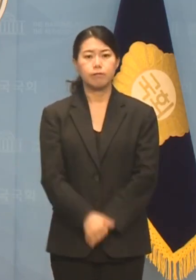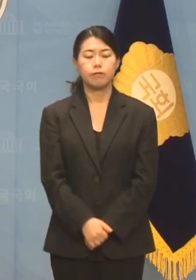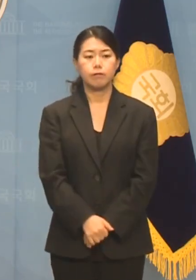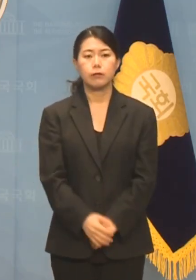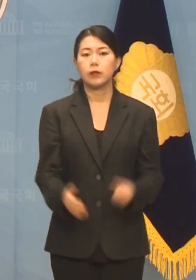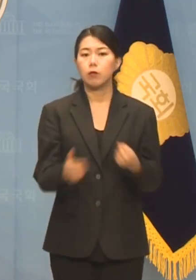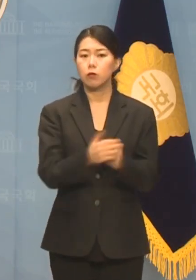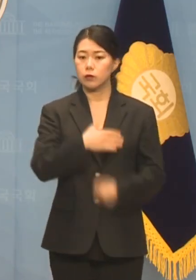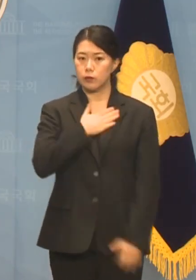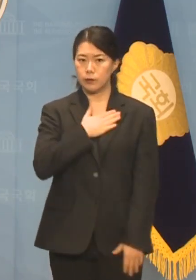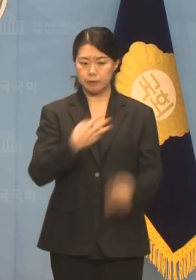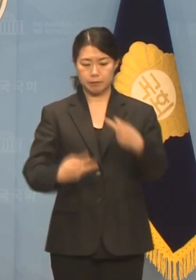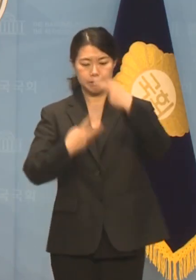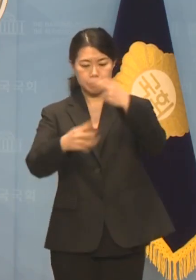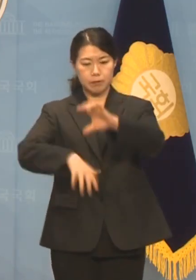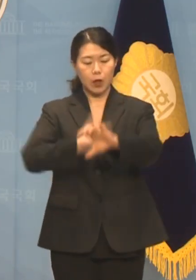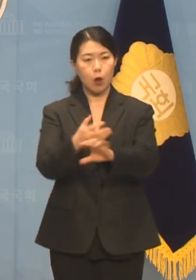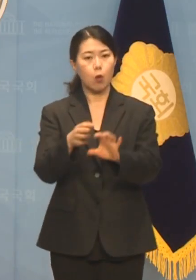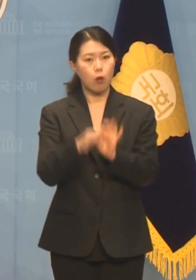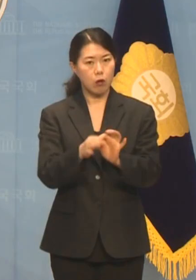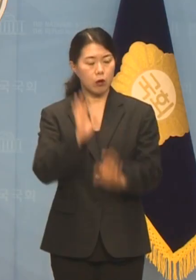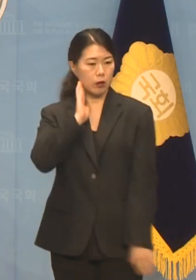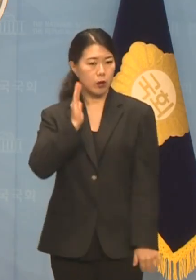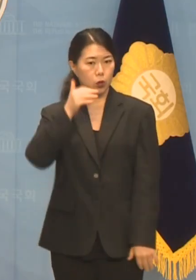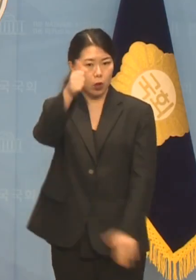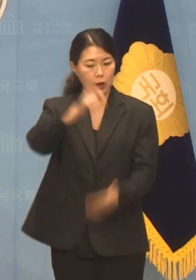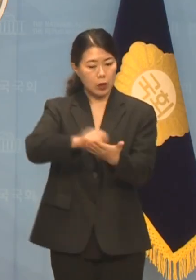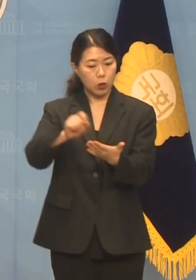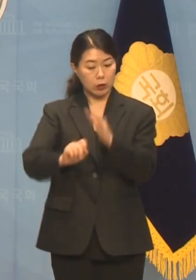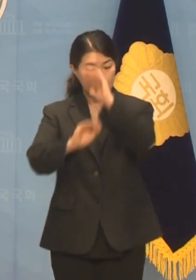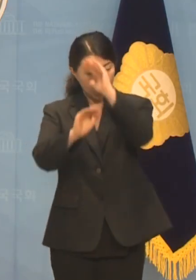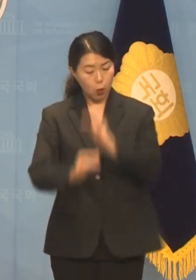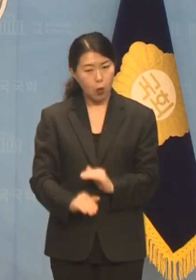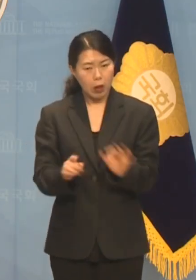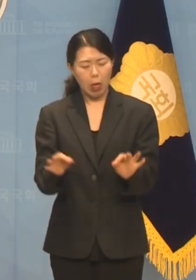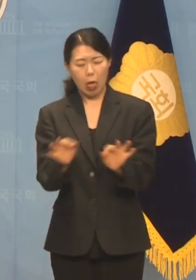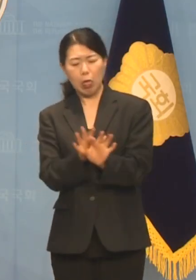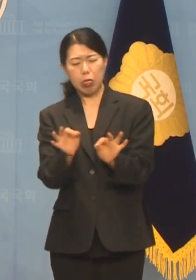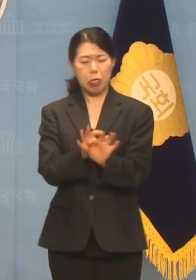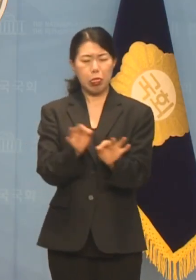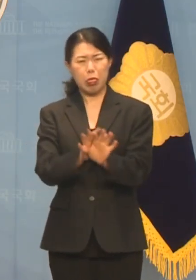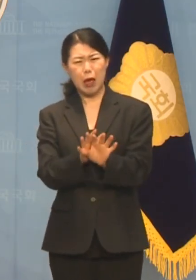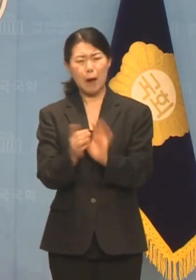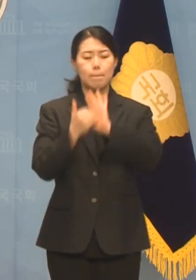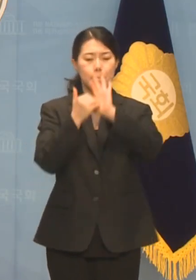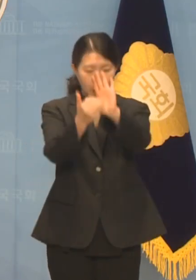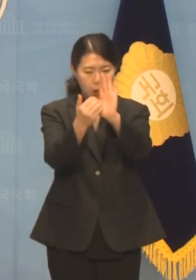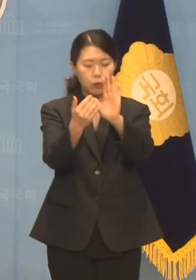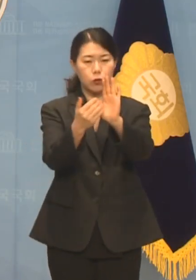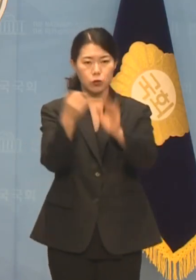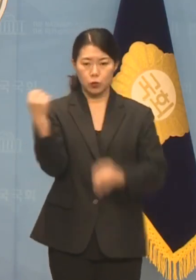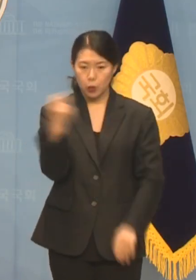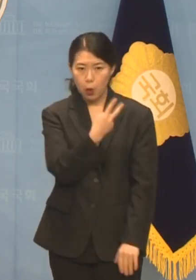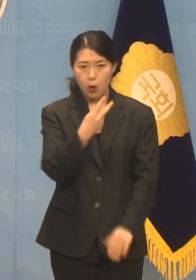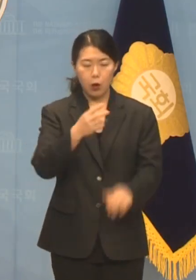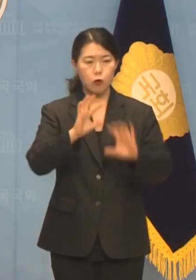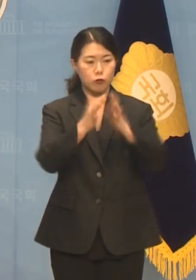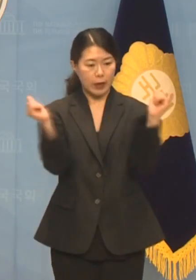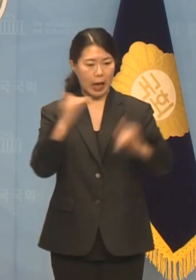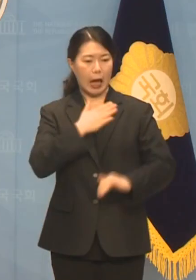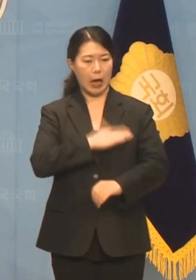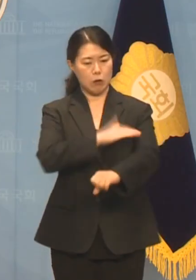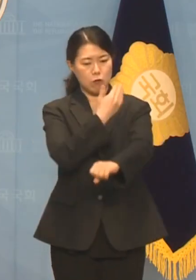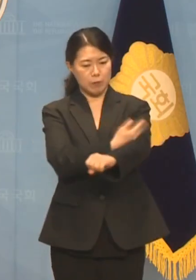이에 저는 12.3 내란과 관련된 대통령 기록물들이 은폐되는 것을 방지하고 국민들의 알